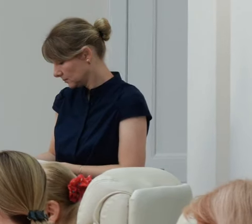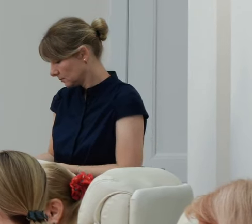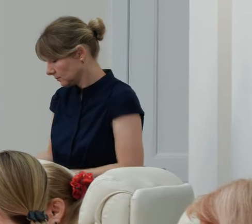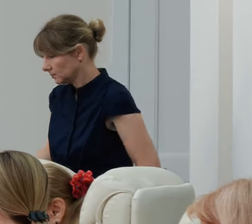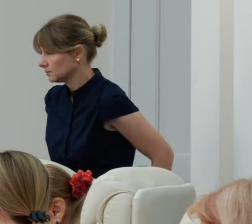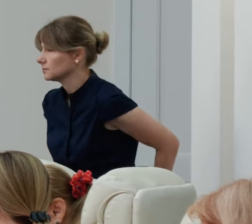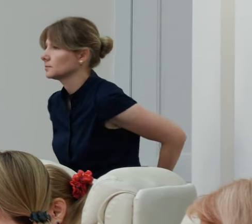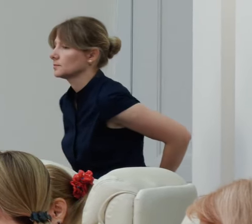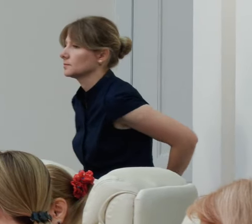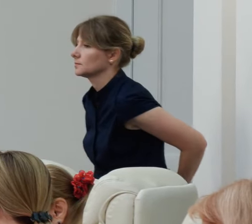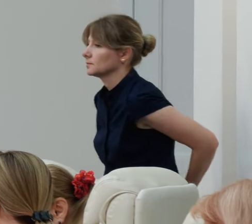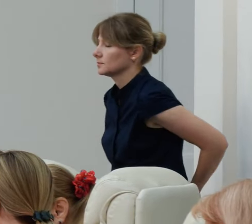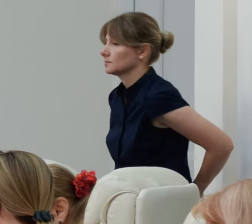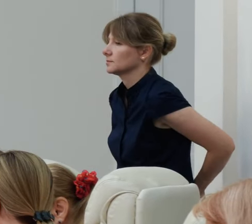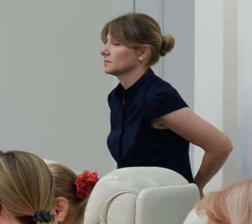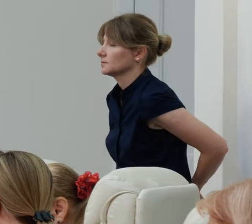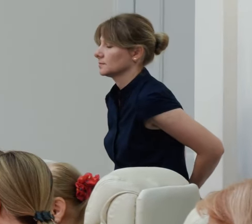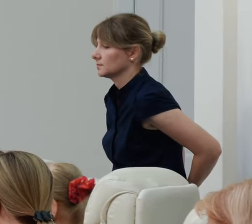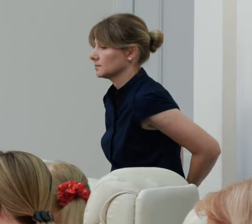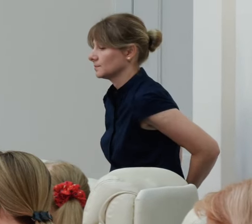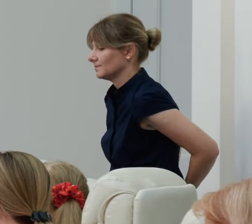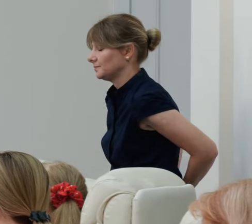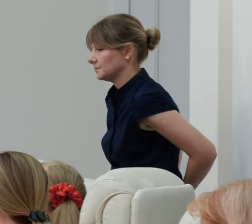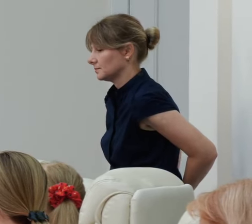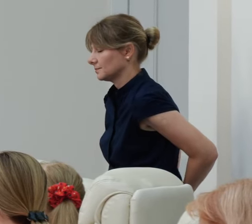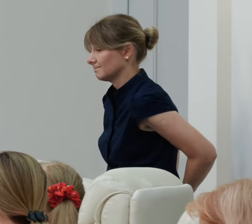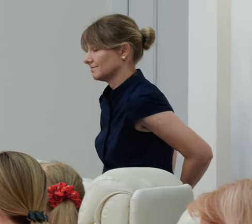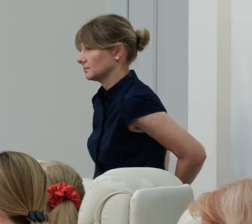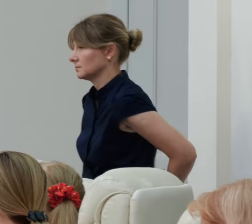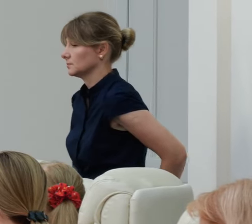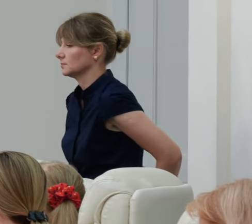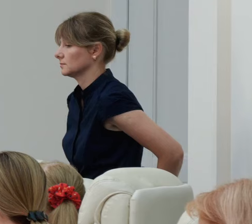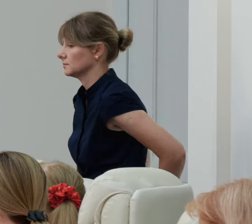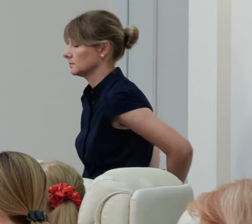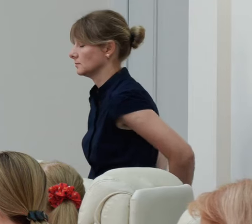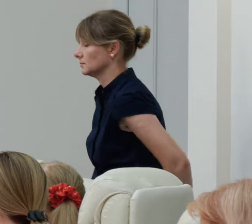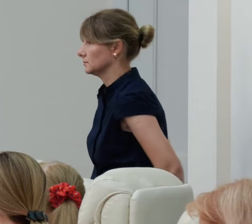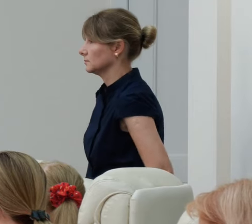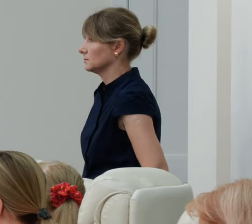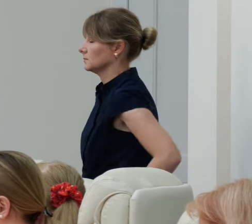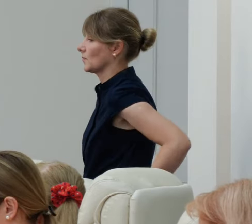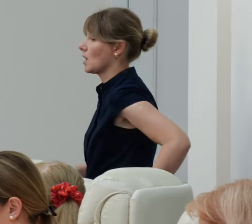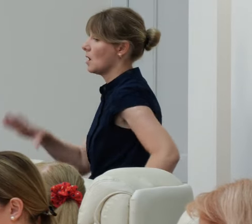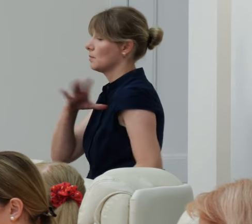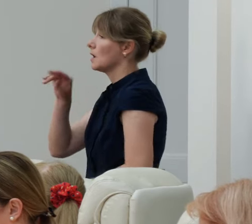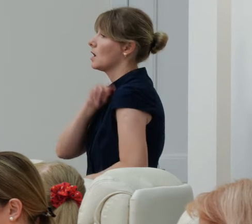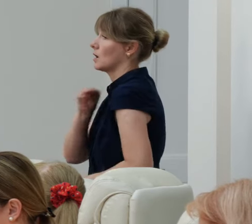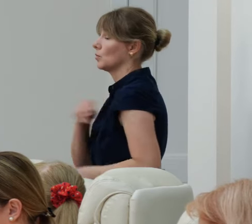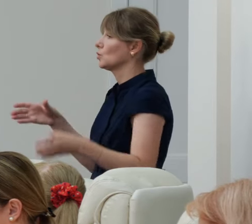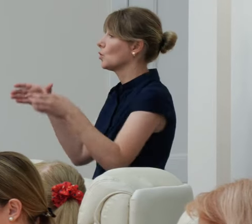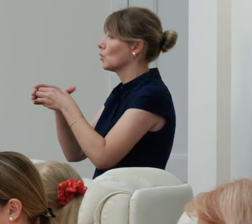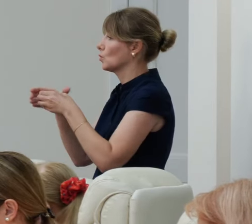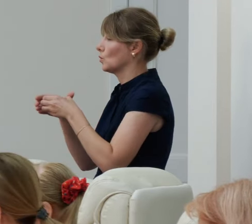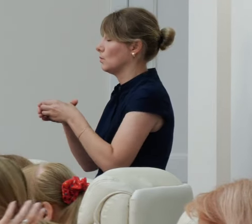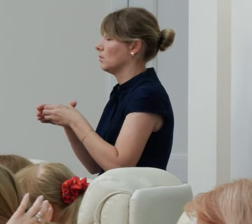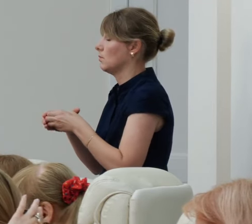deci să-și ia poziția. Deci noi am lucrat cu colegii de la UNHCR, ne-au ajutat foarte